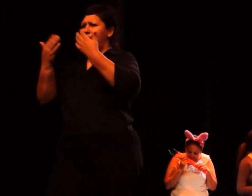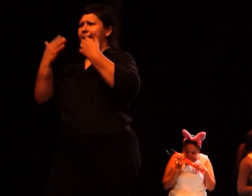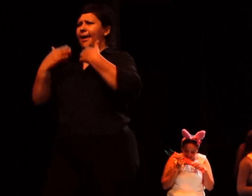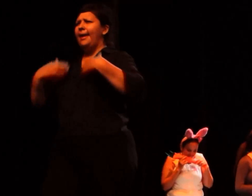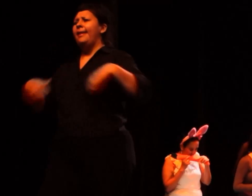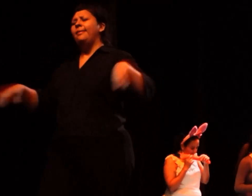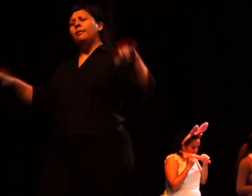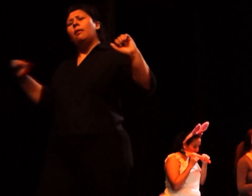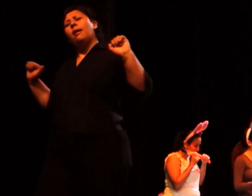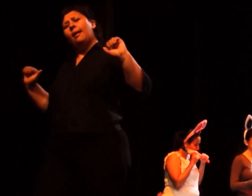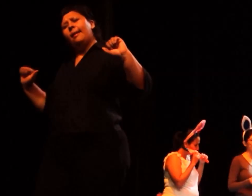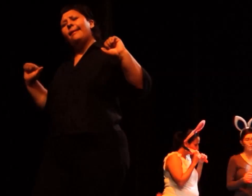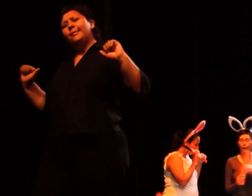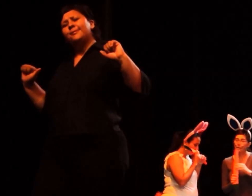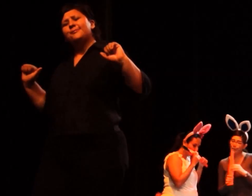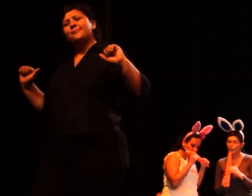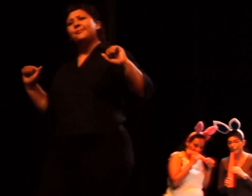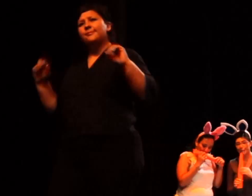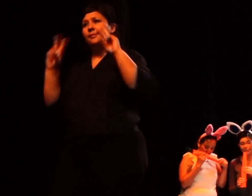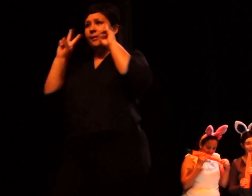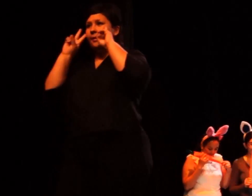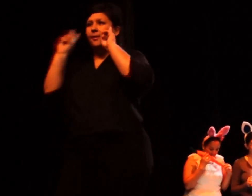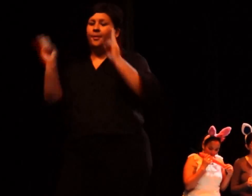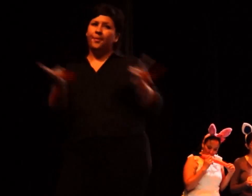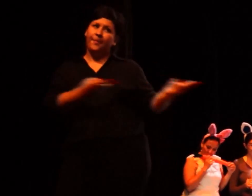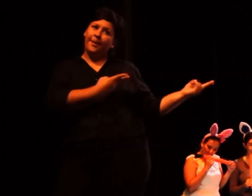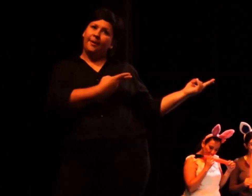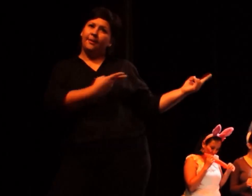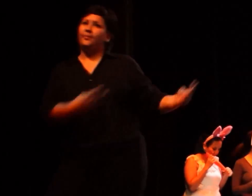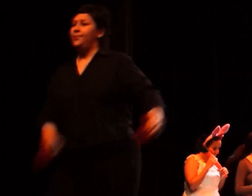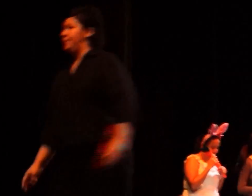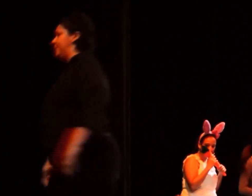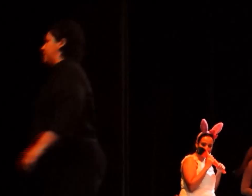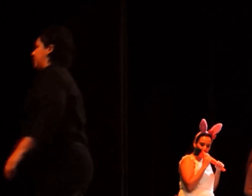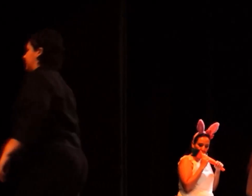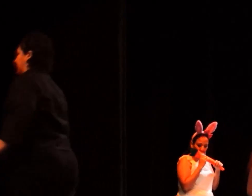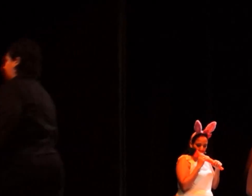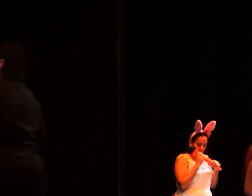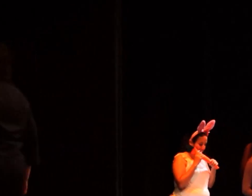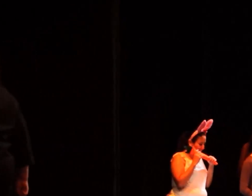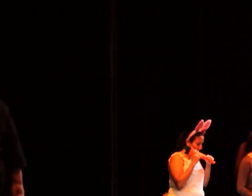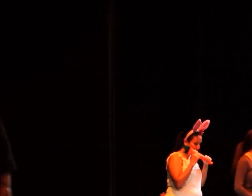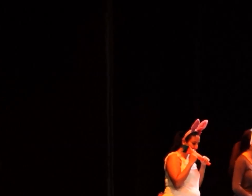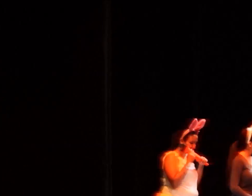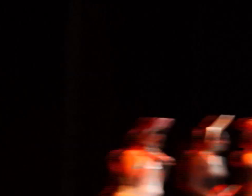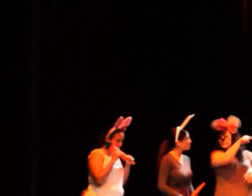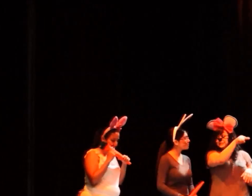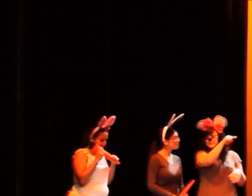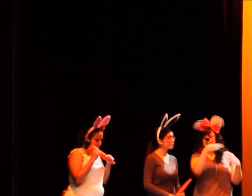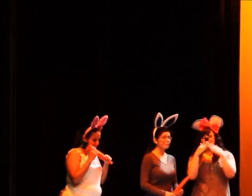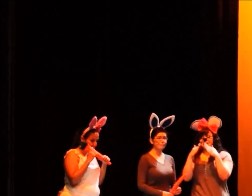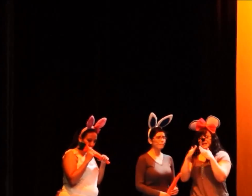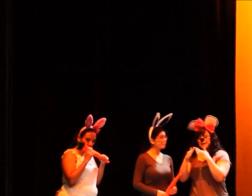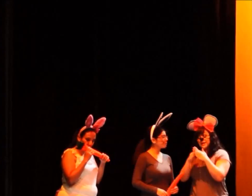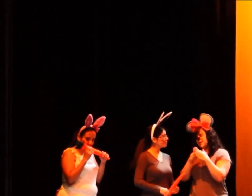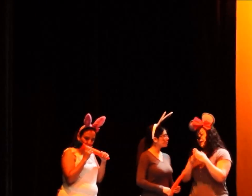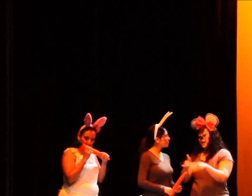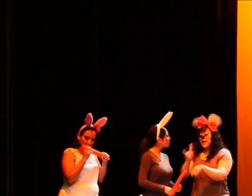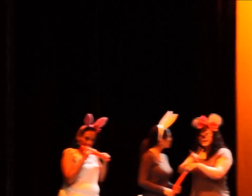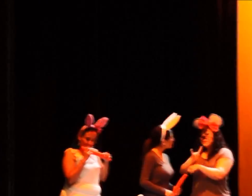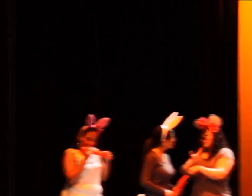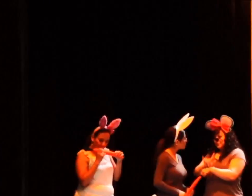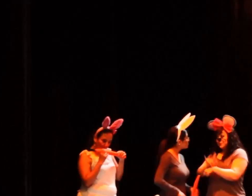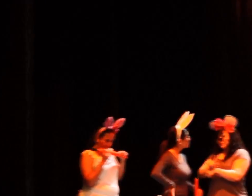Y ambos están comiendo también muy tranquilamente. Veamos qué pasa. Oye, allá en la